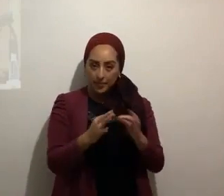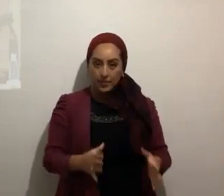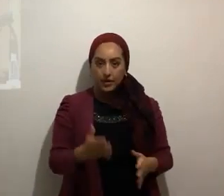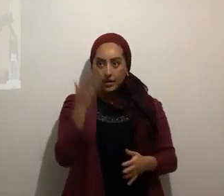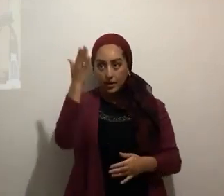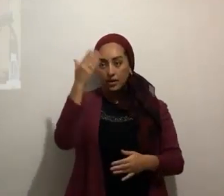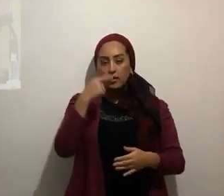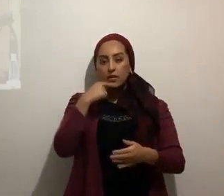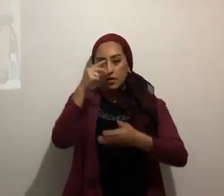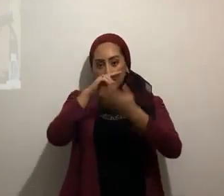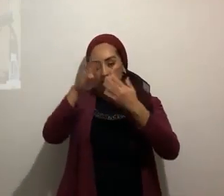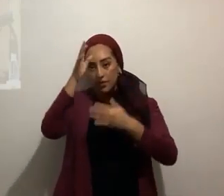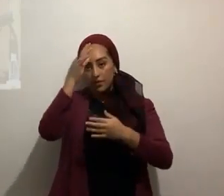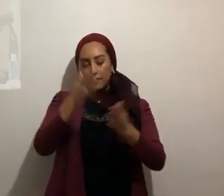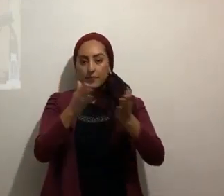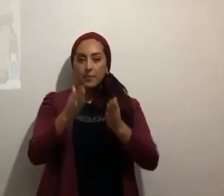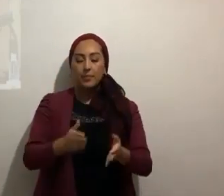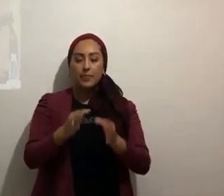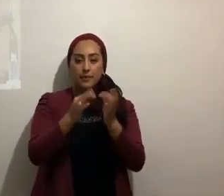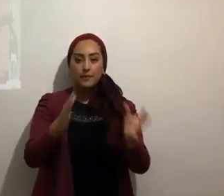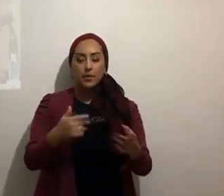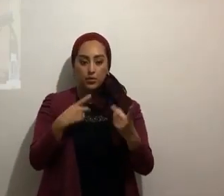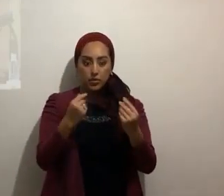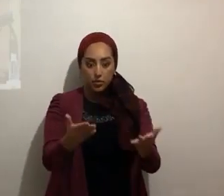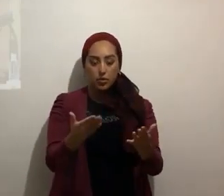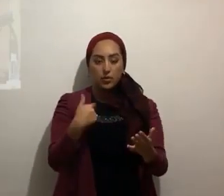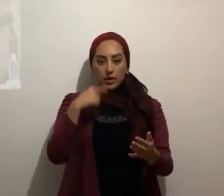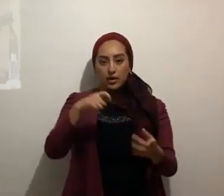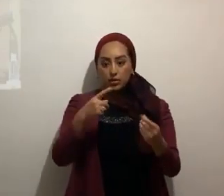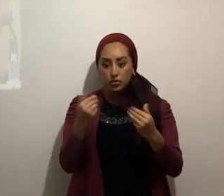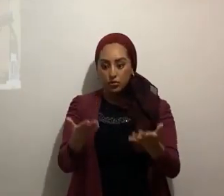el Eterno. Los siervos inútiles hacemos lo que debemos de hacer.